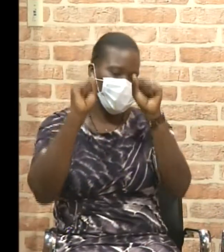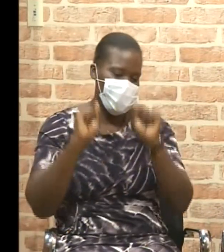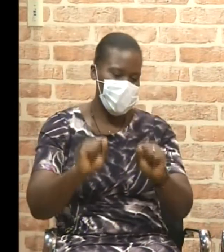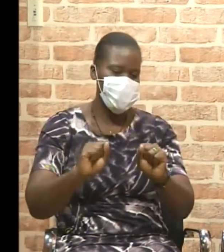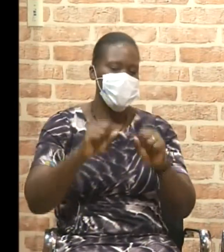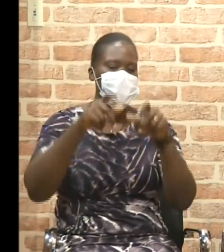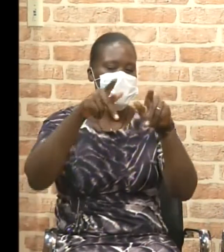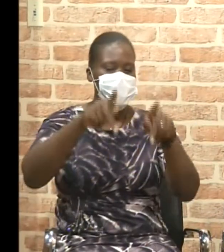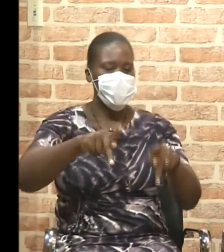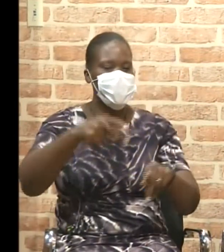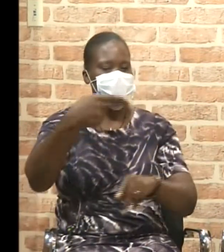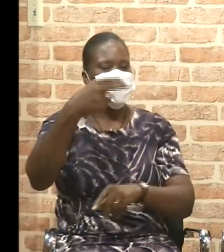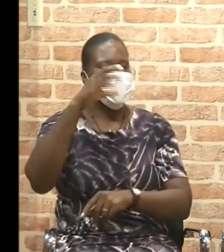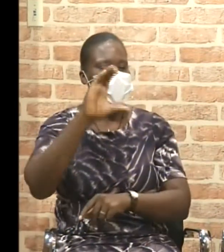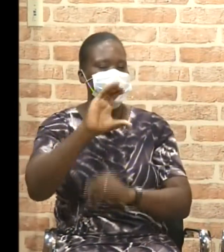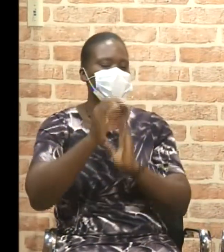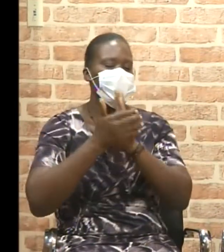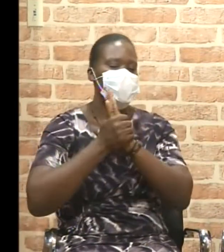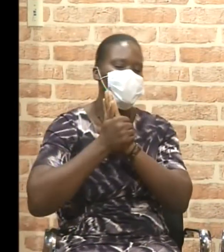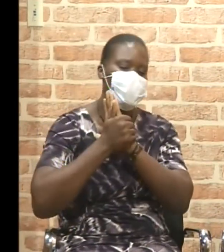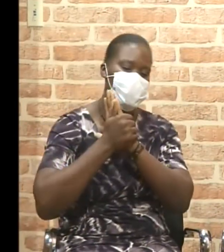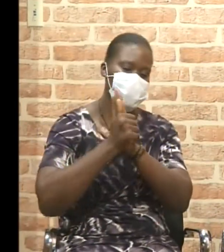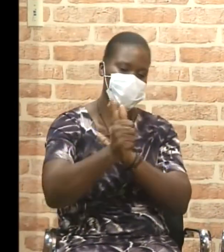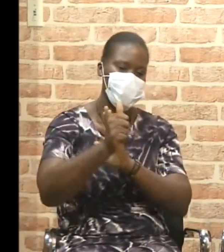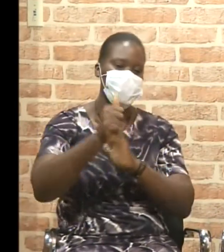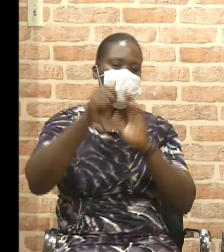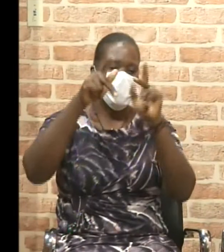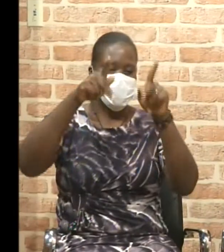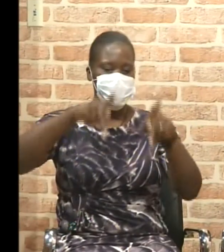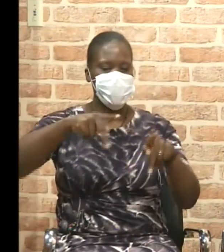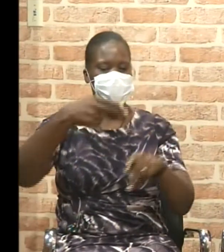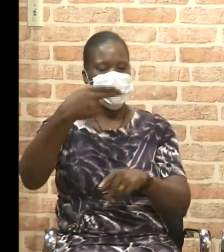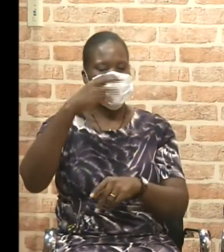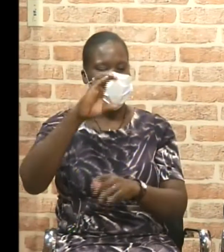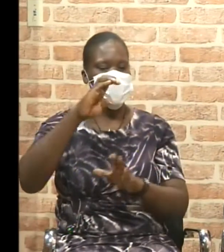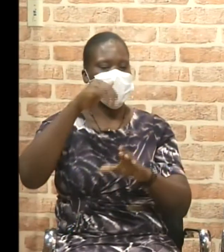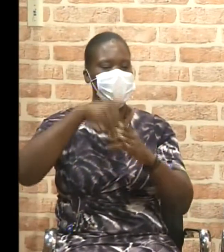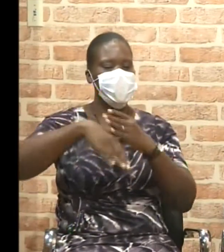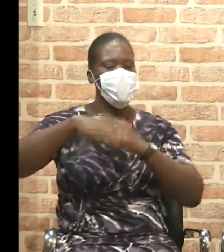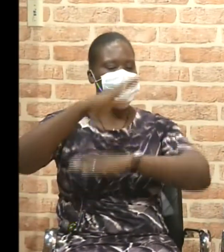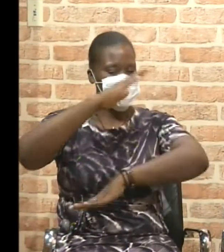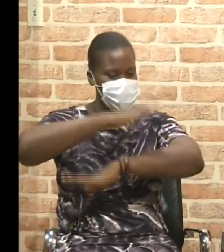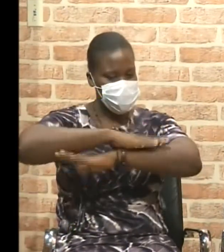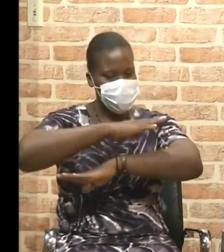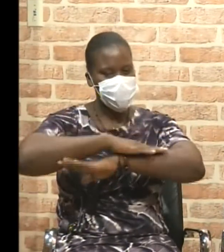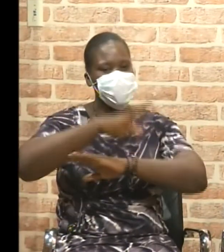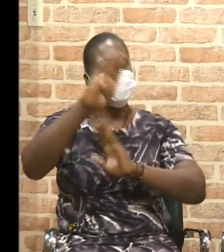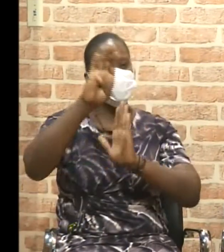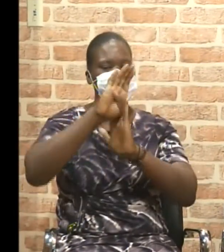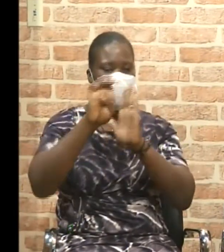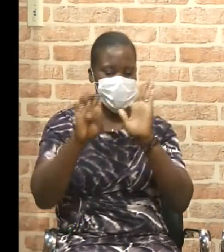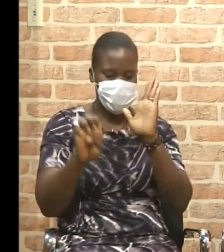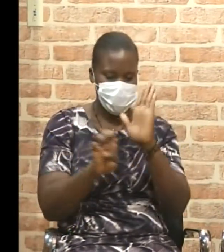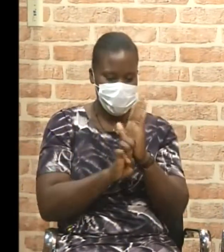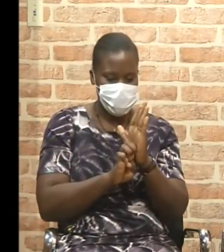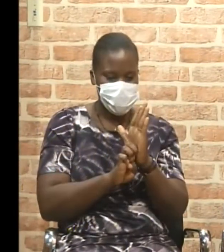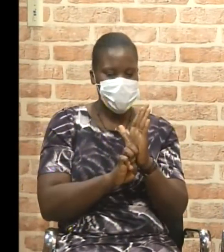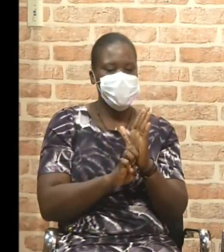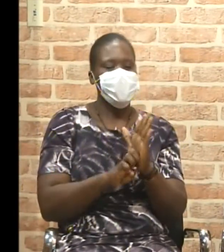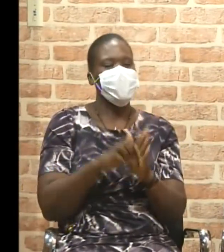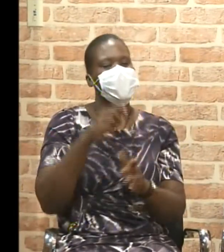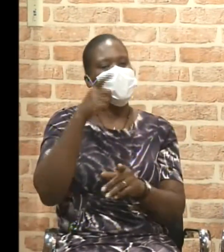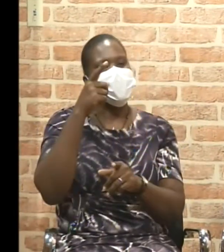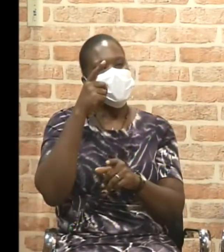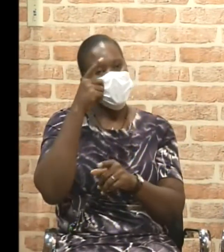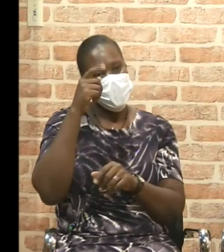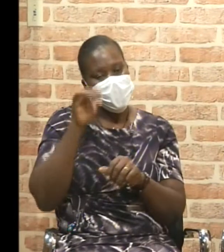pour embaucher quantité moun handicapé comme ça dans fonction publique là. Moi me rete croire que processus n'y a pas abouti et moi dit moun yo